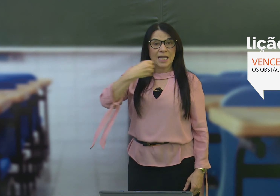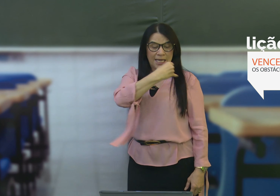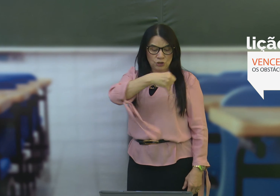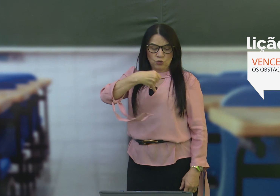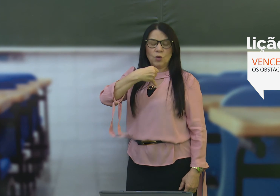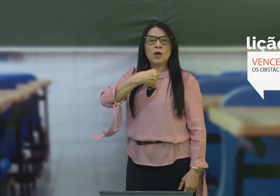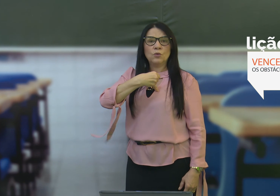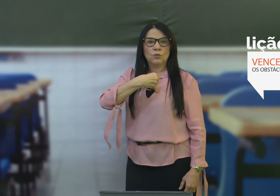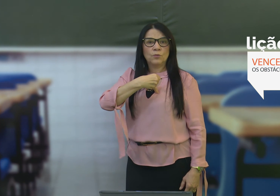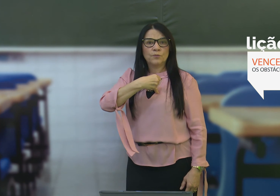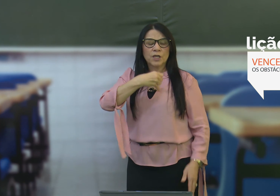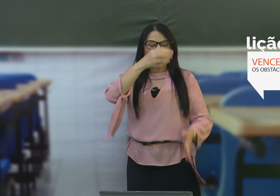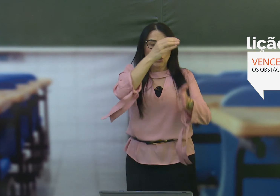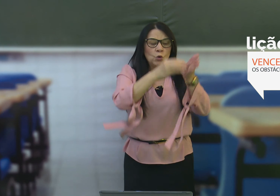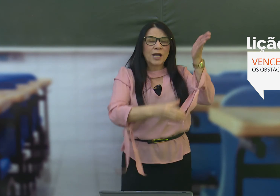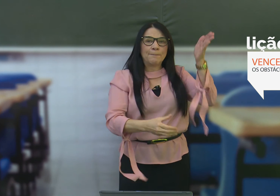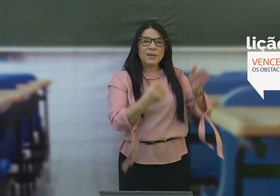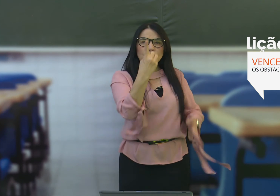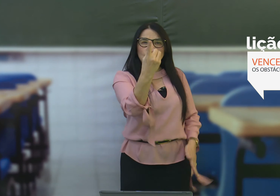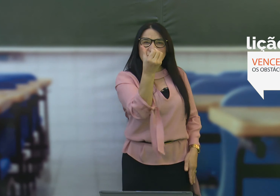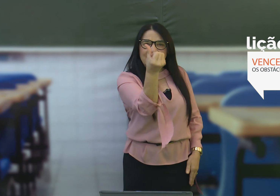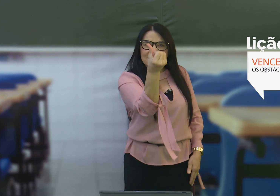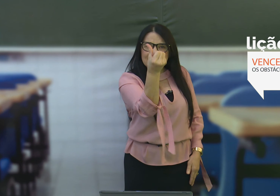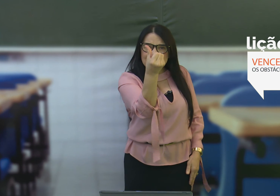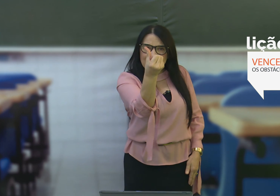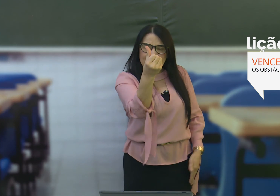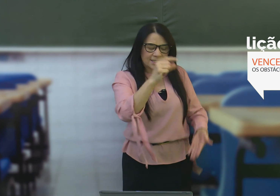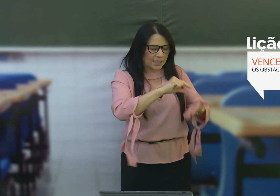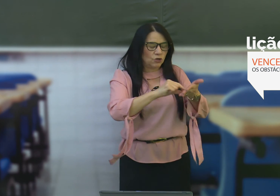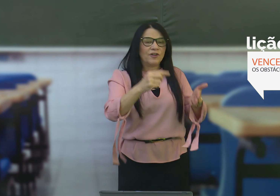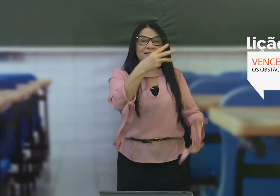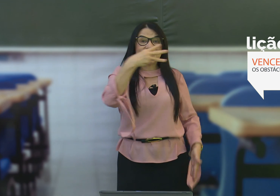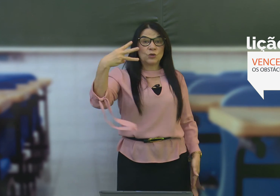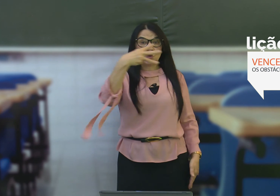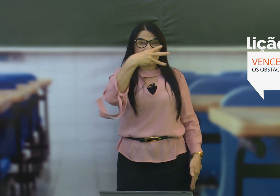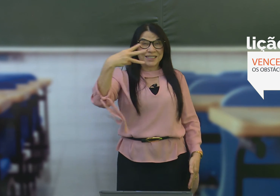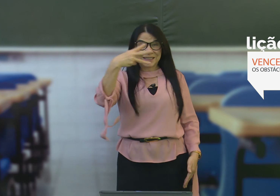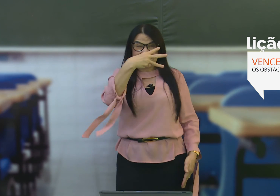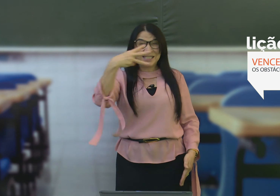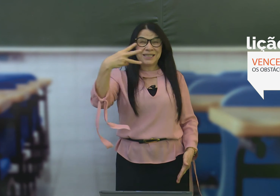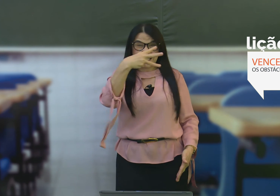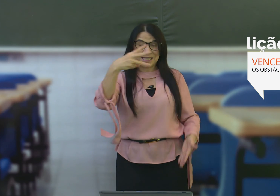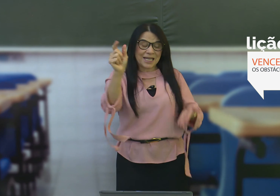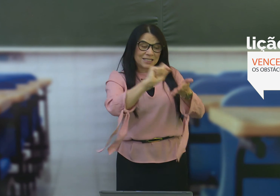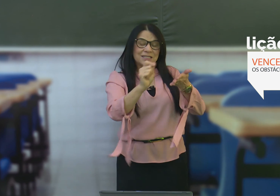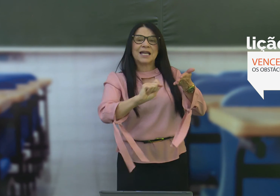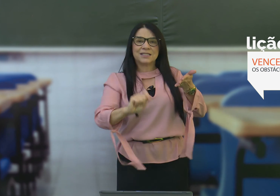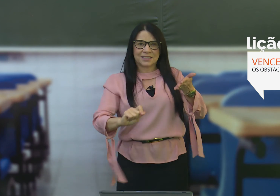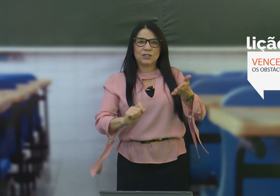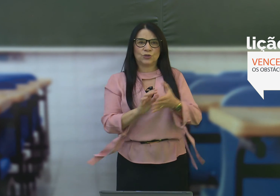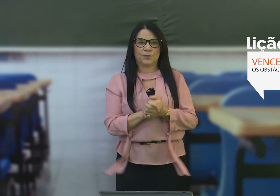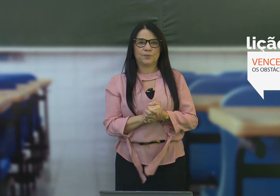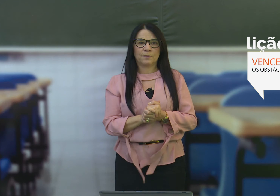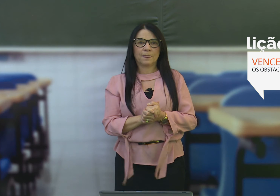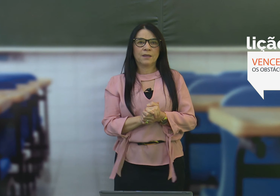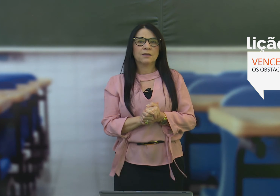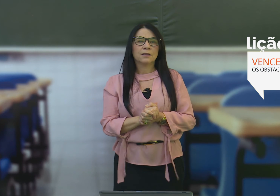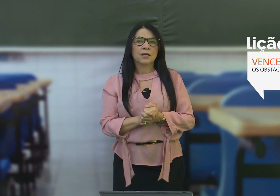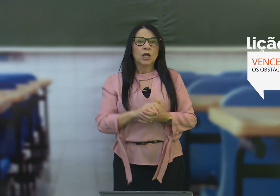Em João, no capítulo 16 e no versículo 33 está escrito: